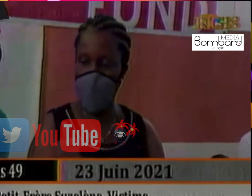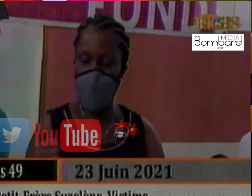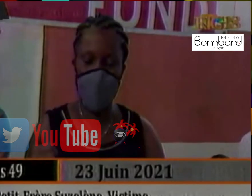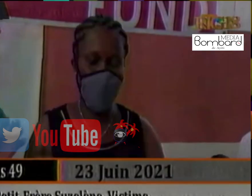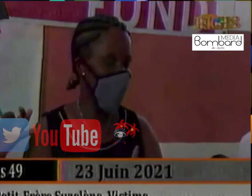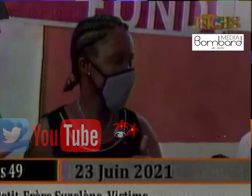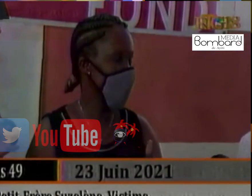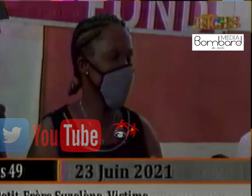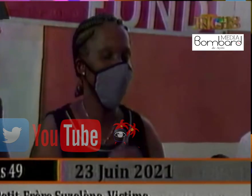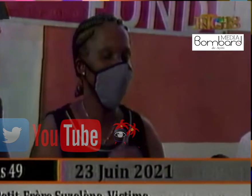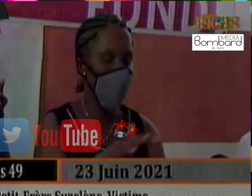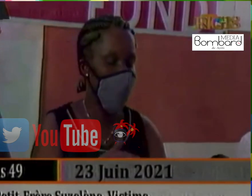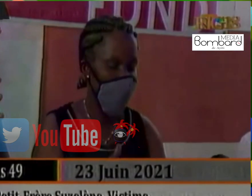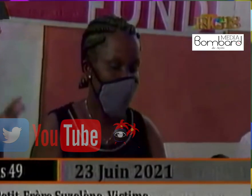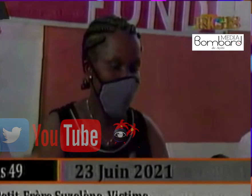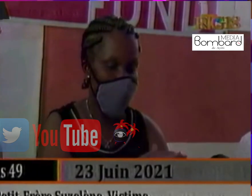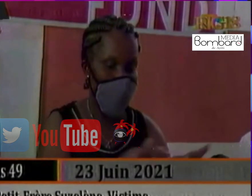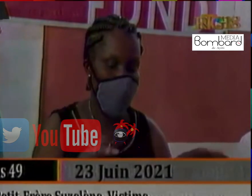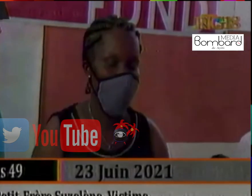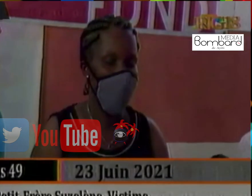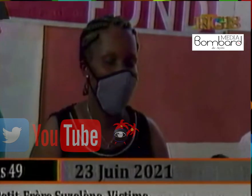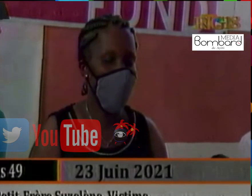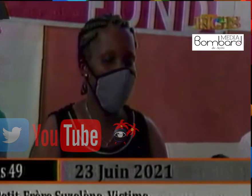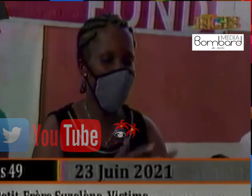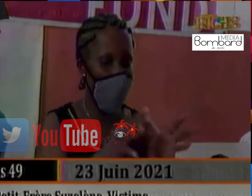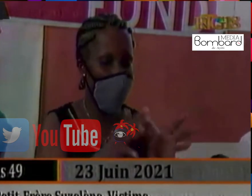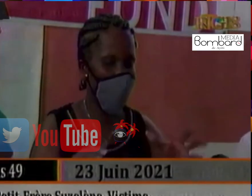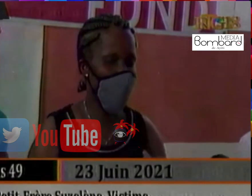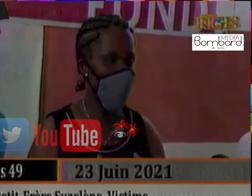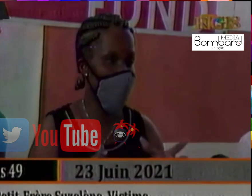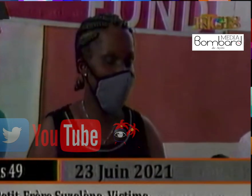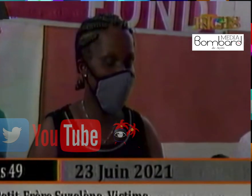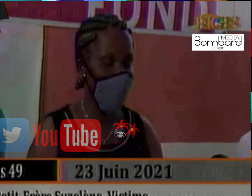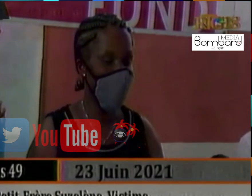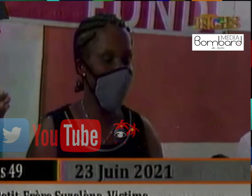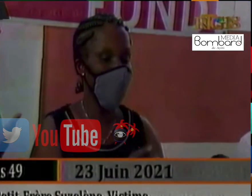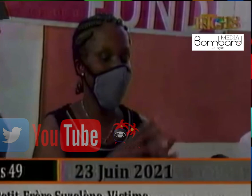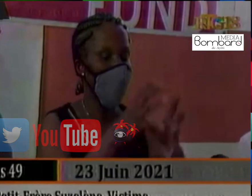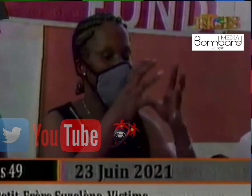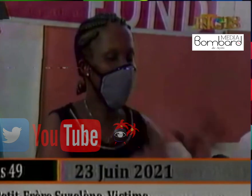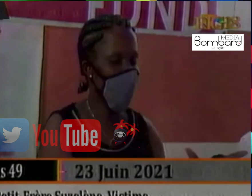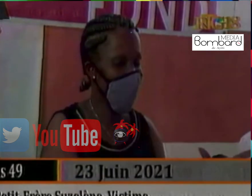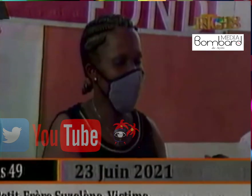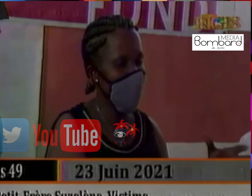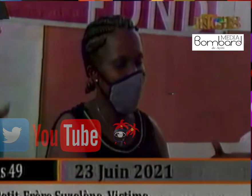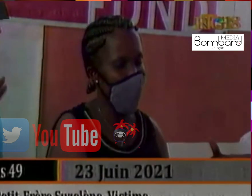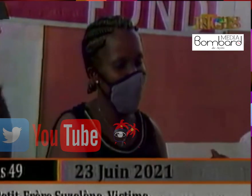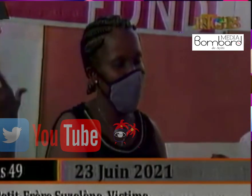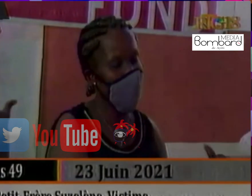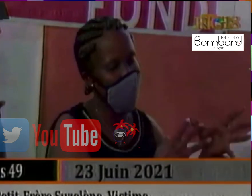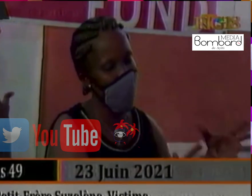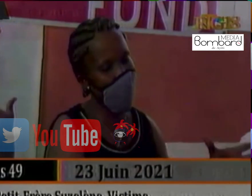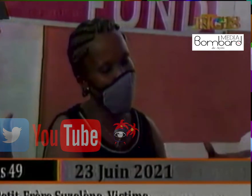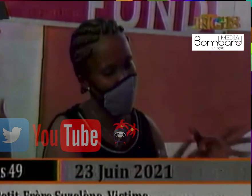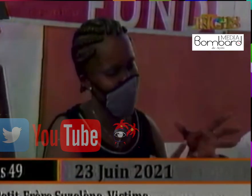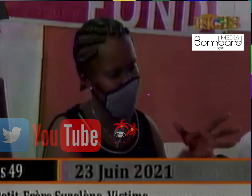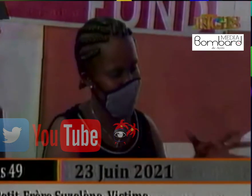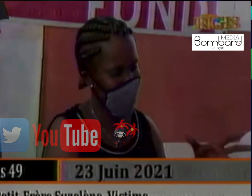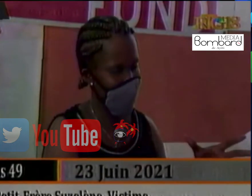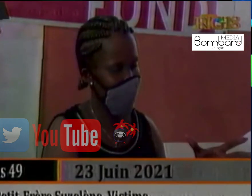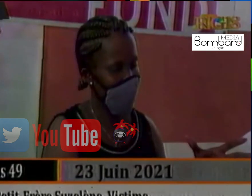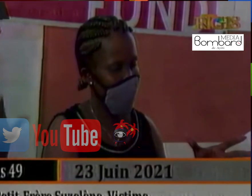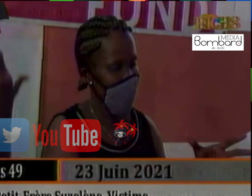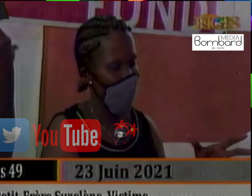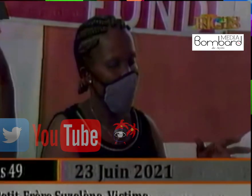shelter ni ça pas gen shelter ou tout te là. Si bon accompagnement qu'a fait c'est pour tout handicapé joindre accompagnement